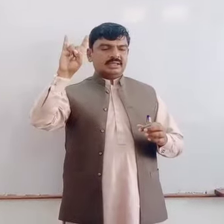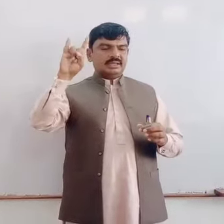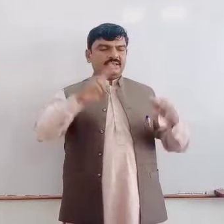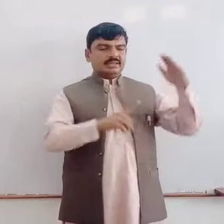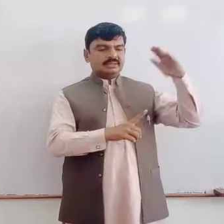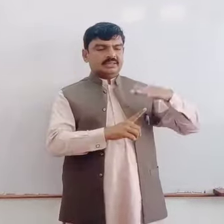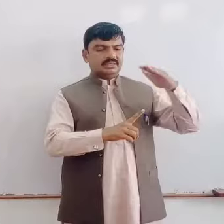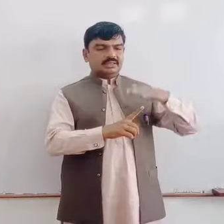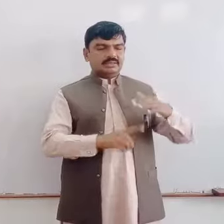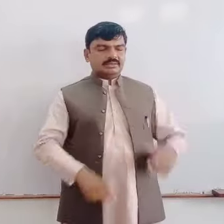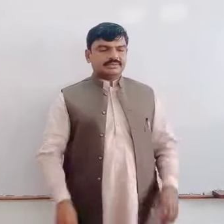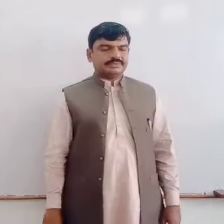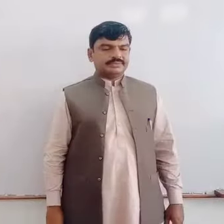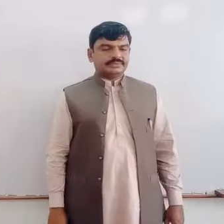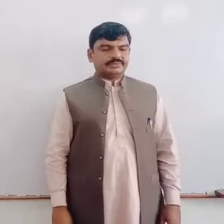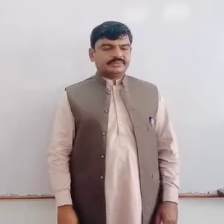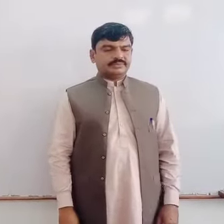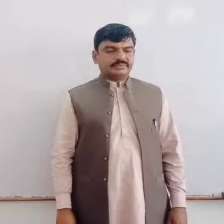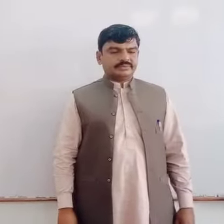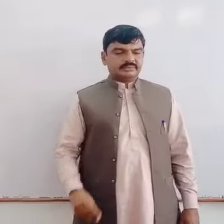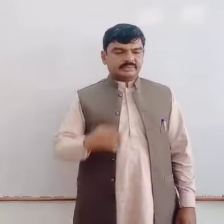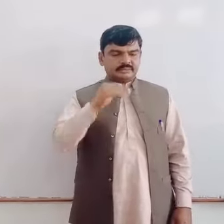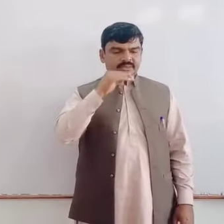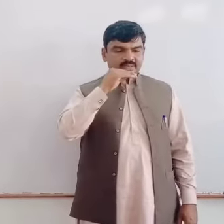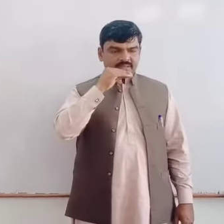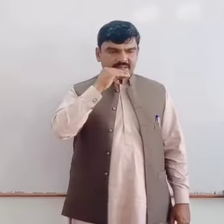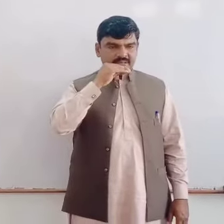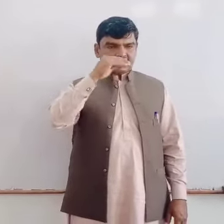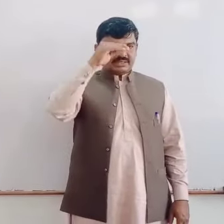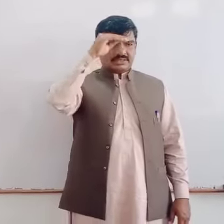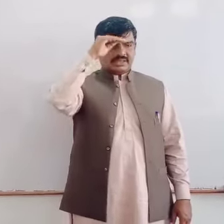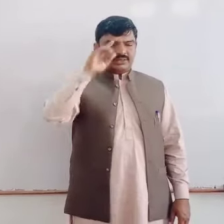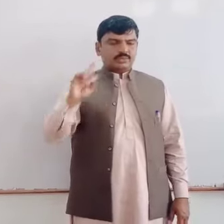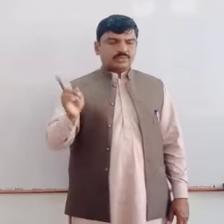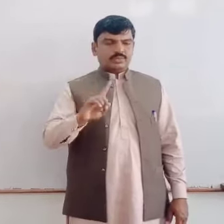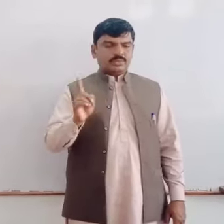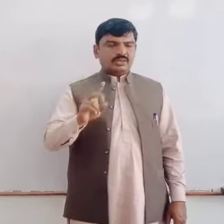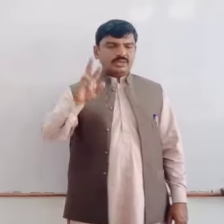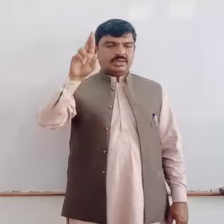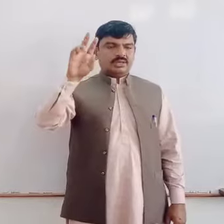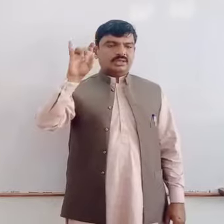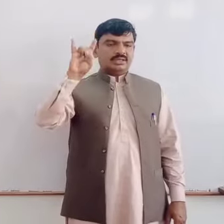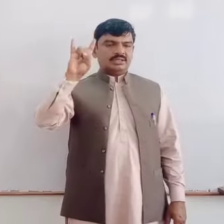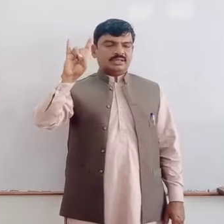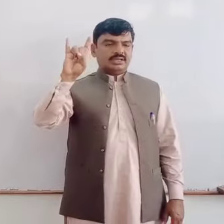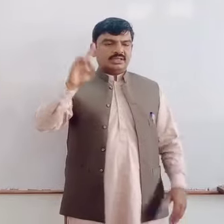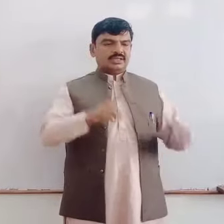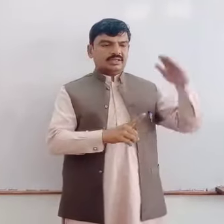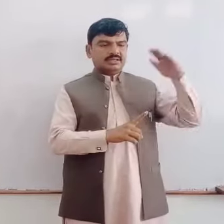تعالیٰ عنہ حضرت عمر رضی اللہ تعالیٰ عنہ حضرت عمر رضی اللہ تعالیٰ